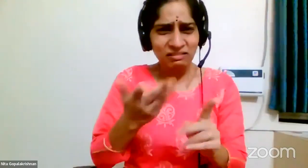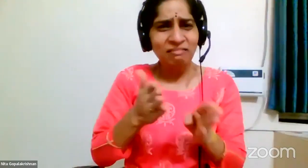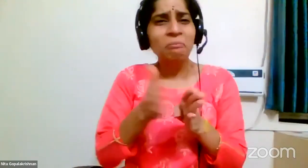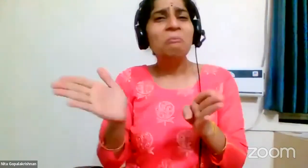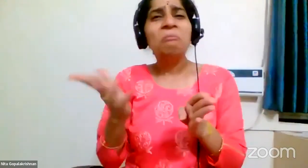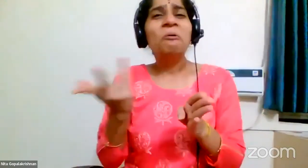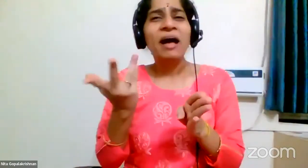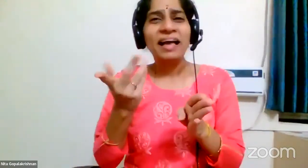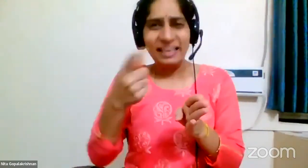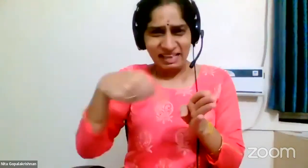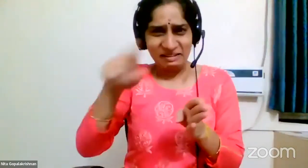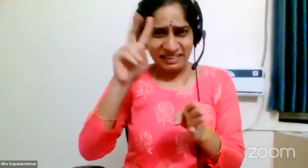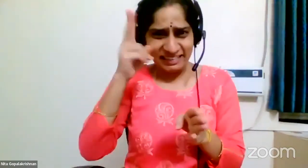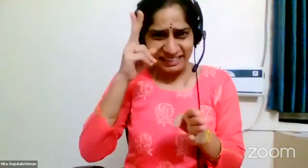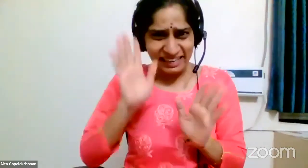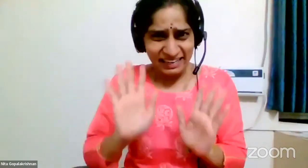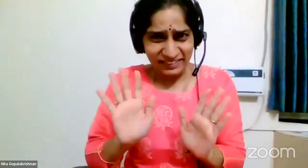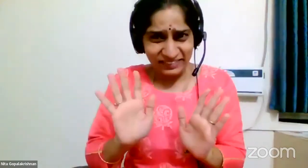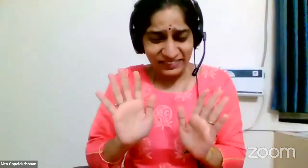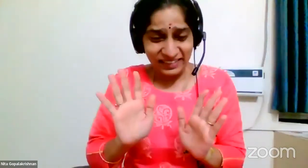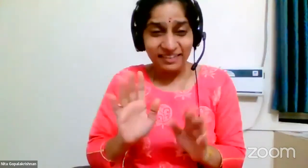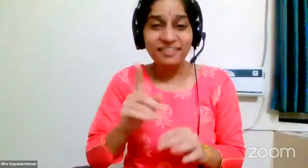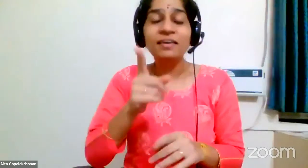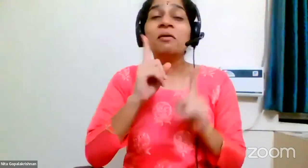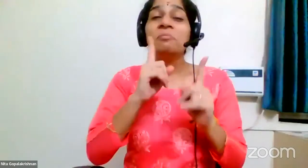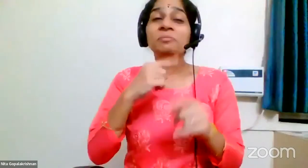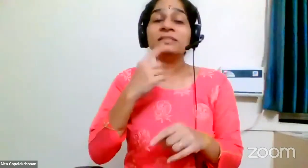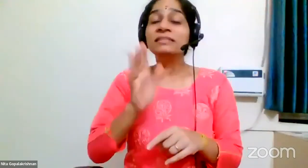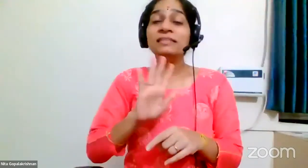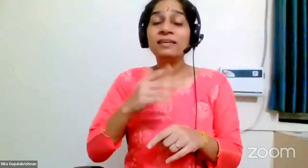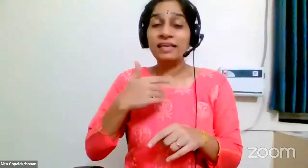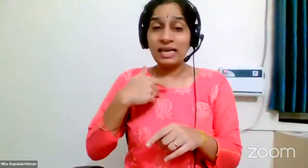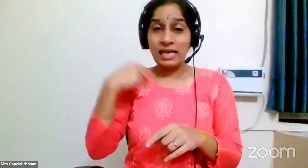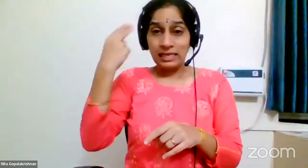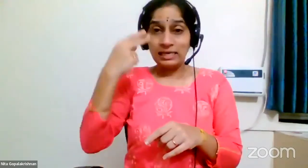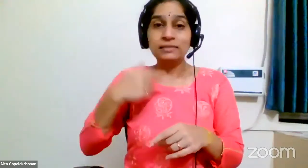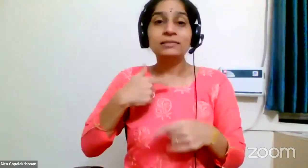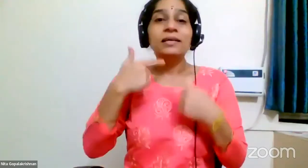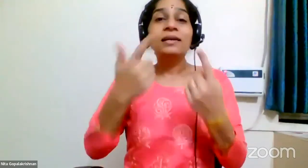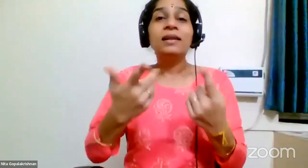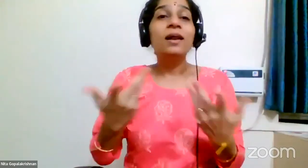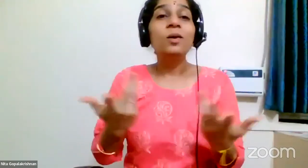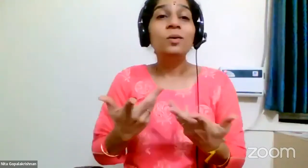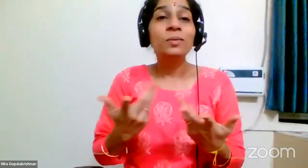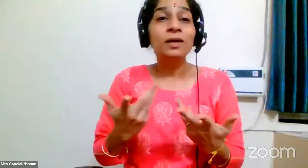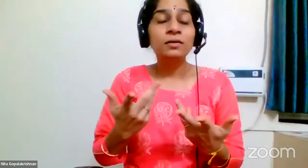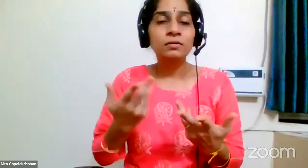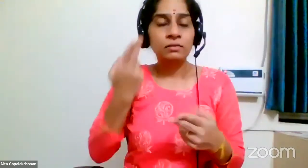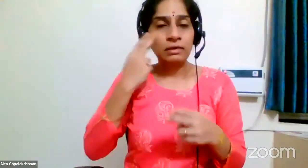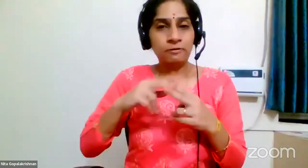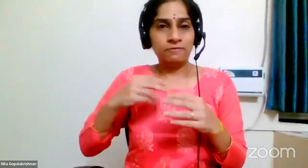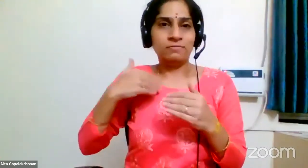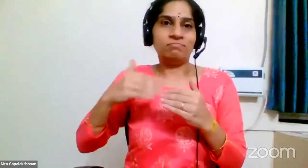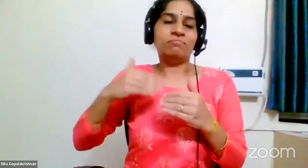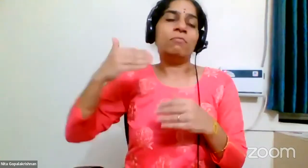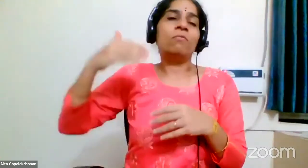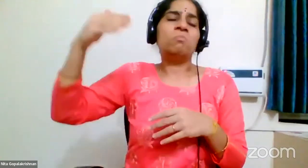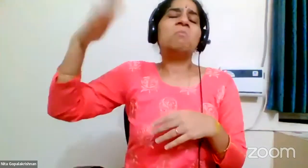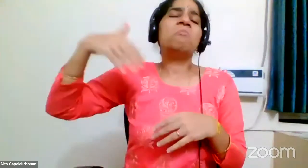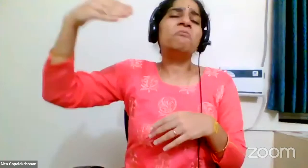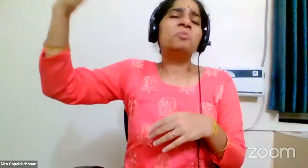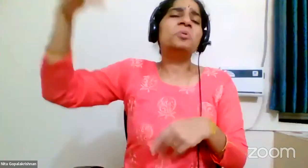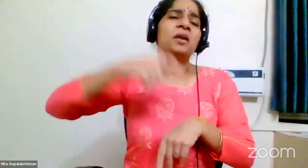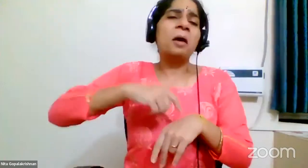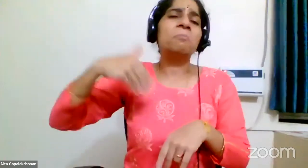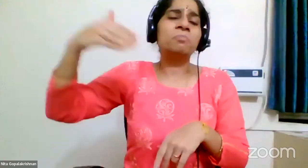लेकिन ये बात मैं इसलिए बता देना चाह रहा हूं क्योंकि भविष्य में कभी ऐसा हो सकता है हम बहुत शास्त्र इत्यादियों का अध्ययन